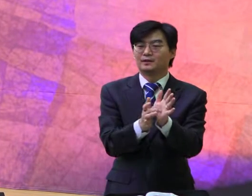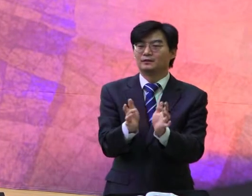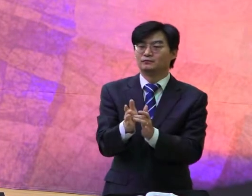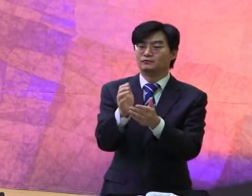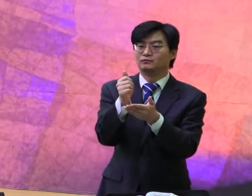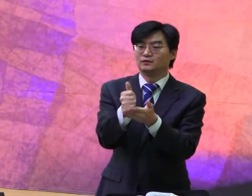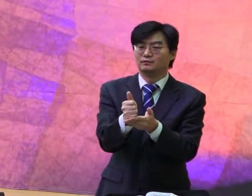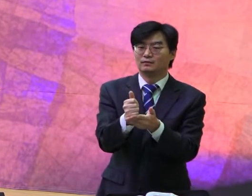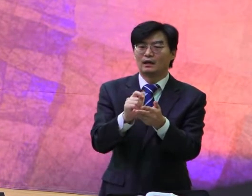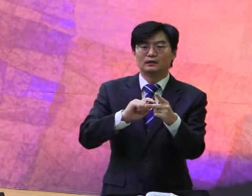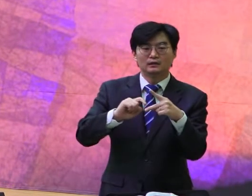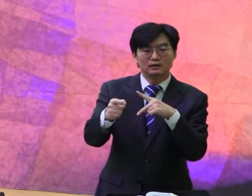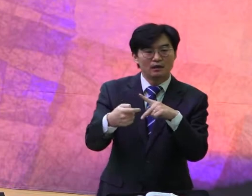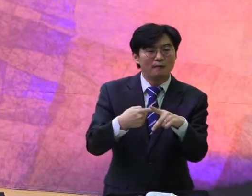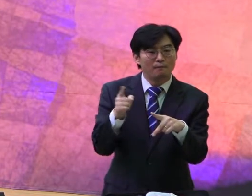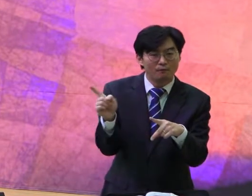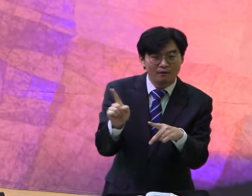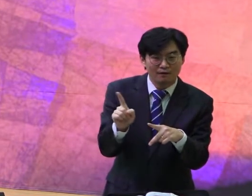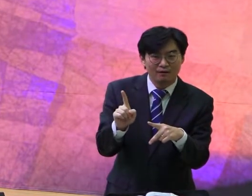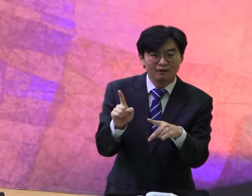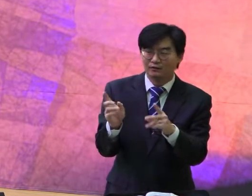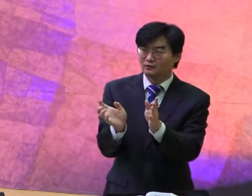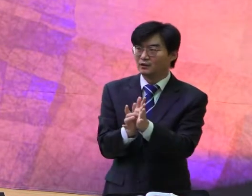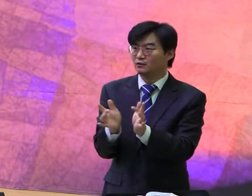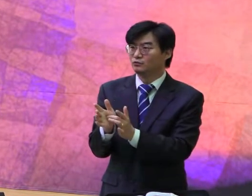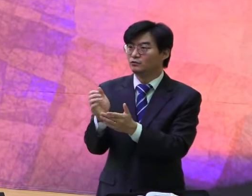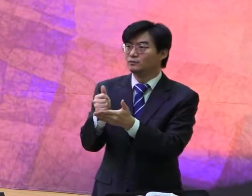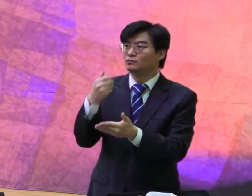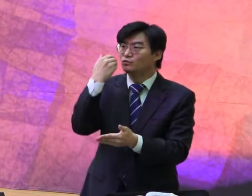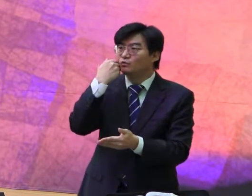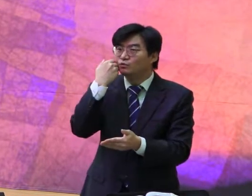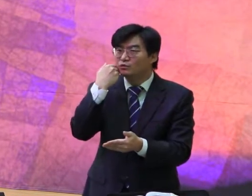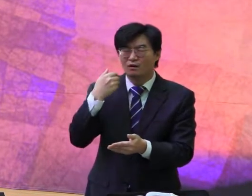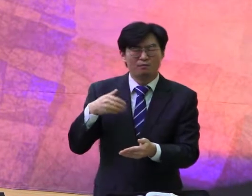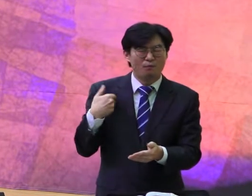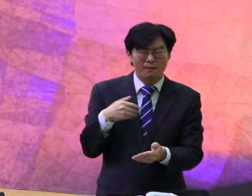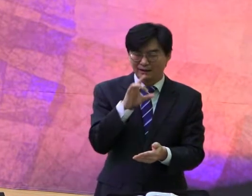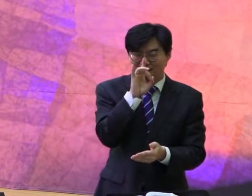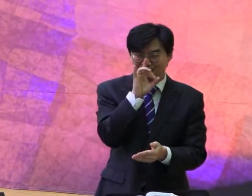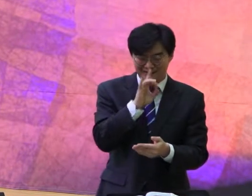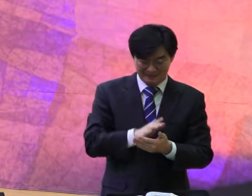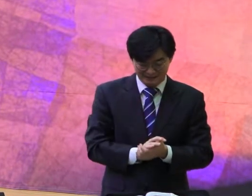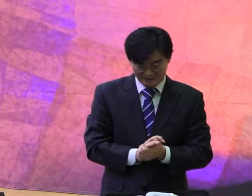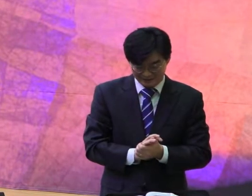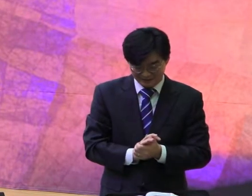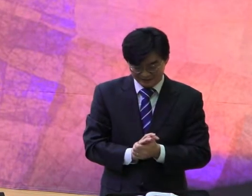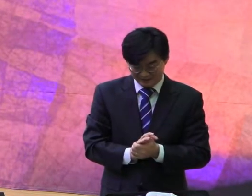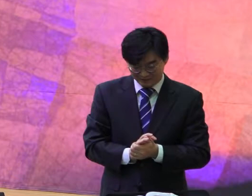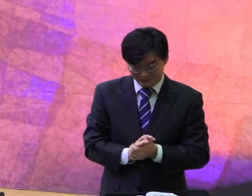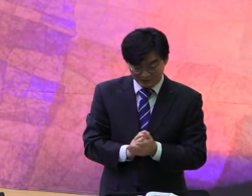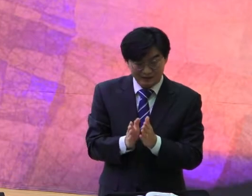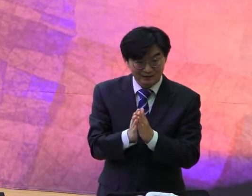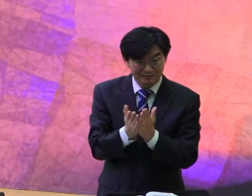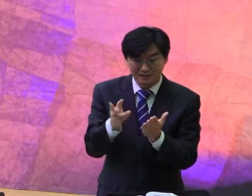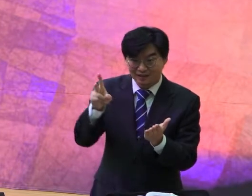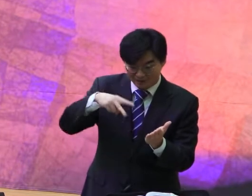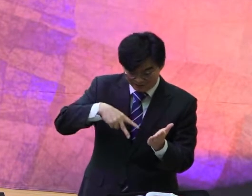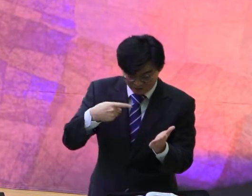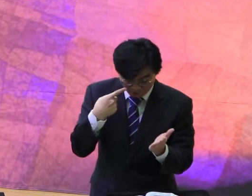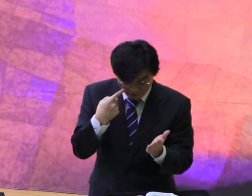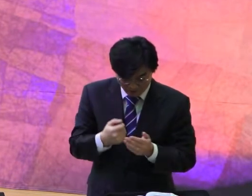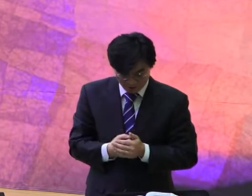신앙에 있어서 중요합니다. 오늘 우리가 골로새서 2장 말씀을 읽었는데 이 본문 속에서 바울은